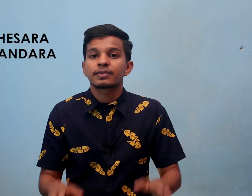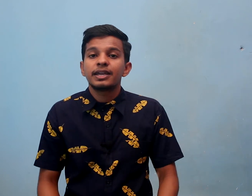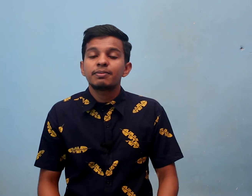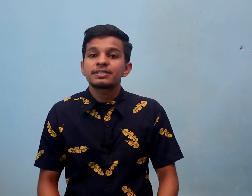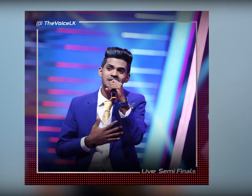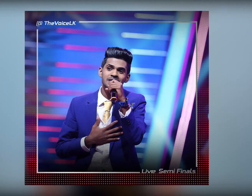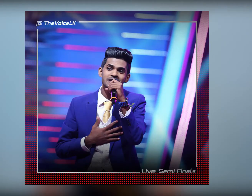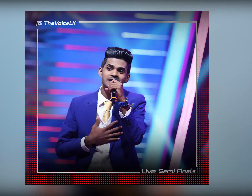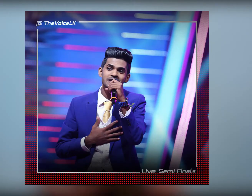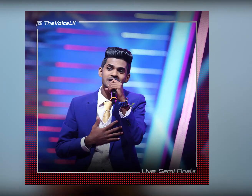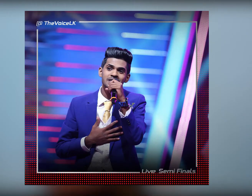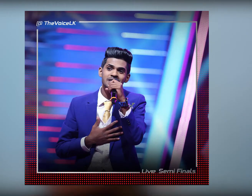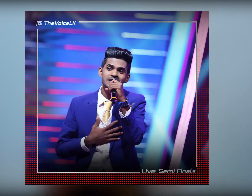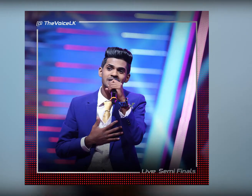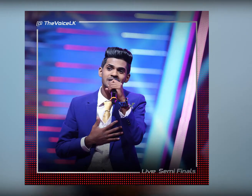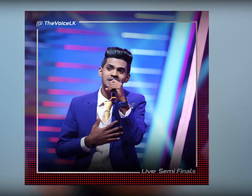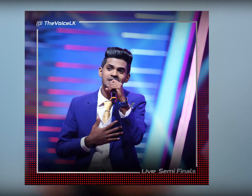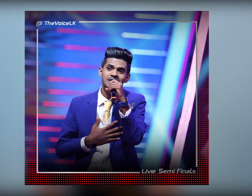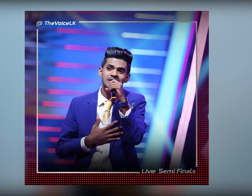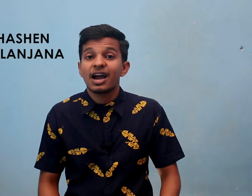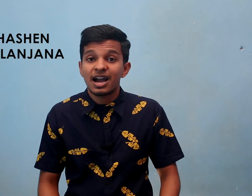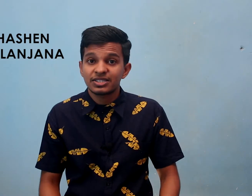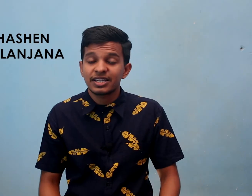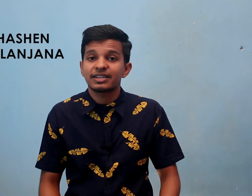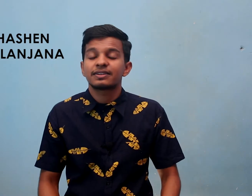ඊට පස්සේ අපි බලමු හෂේන් දුලංජන. හෂේන්.